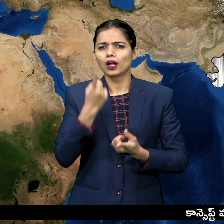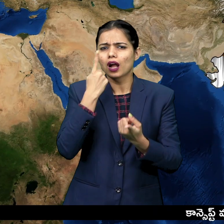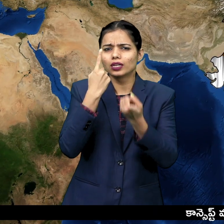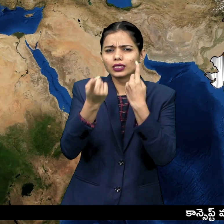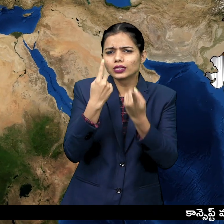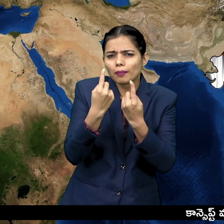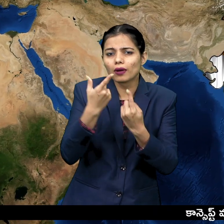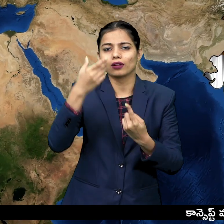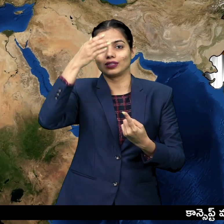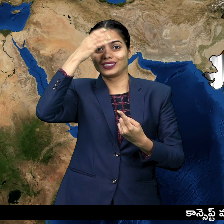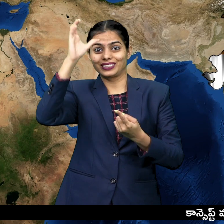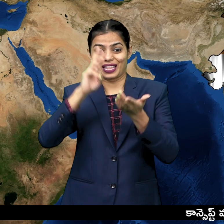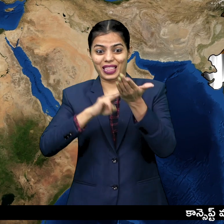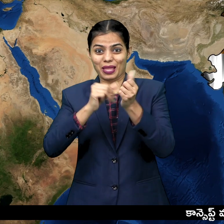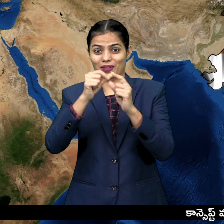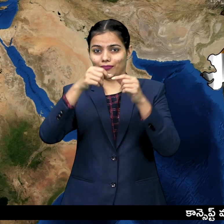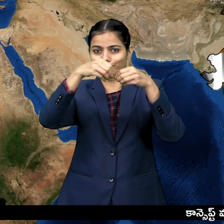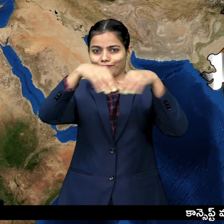కాన్సెప్ట్ మ్యాప్ని తనిఖీ చేయండి.